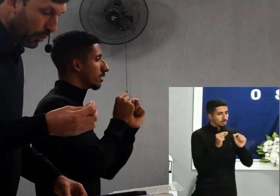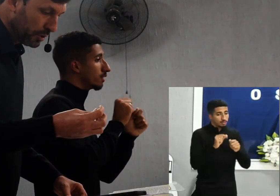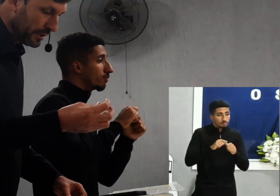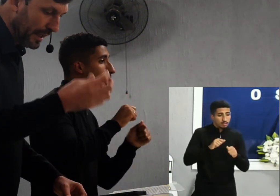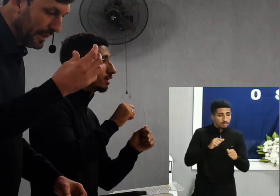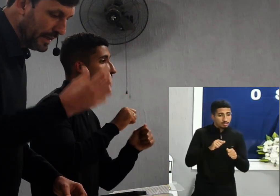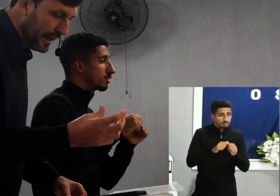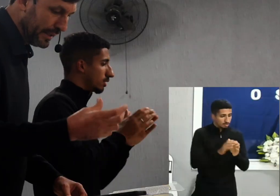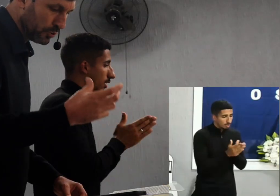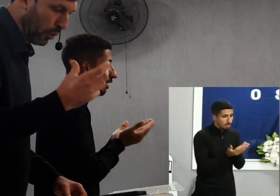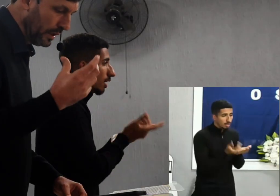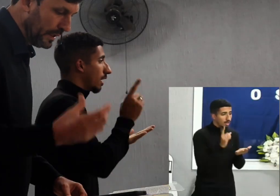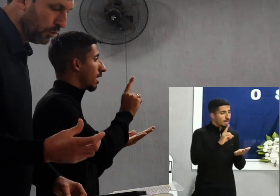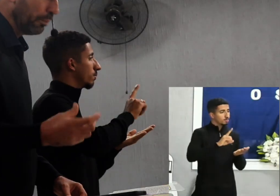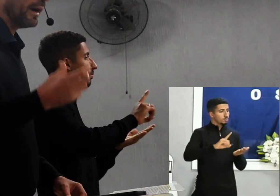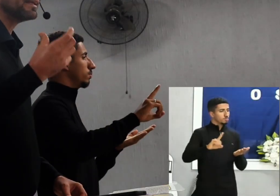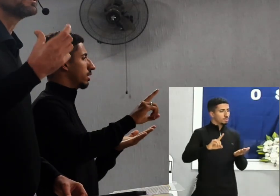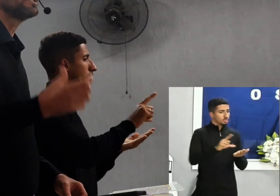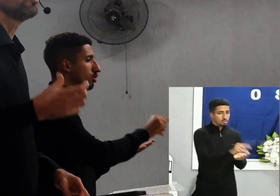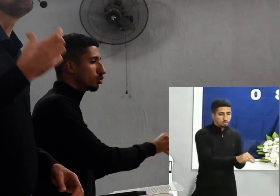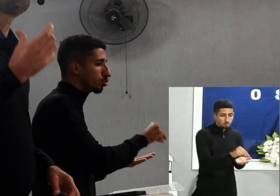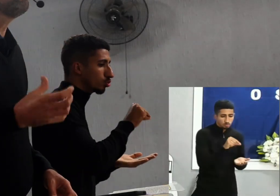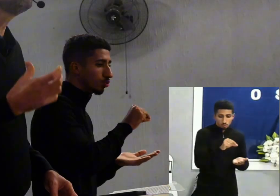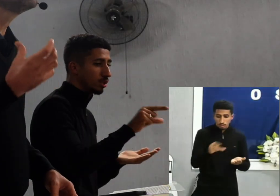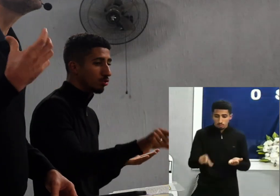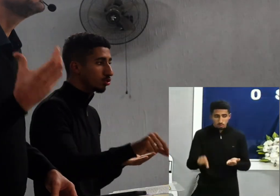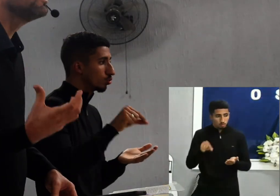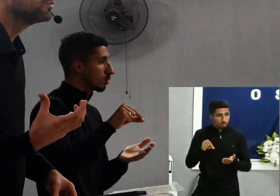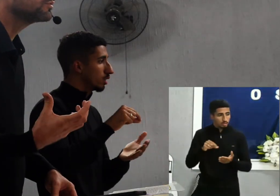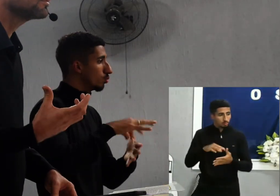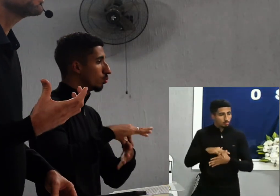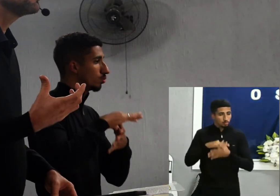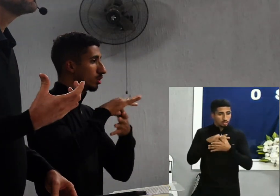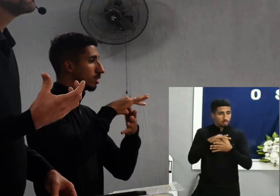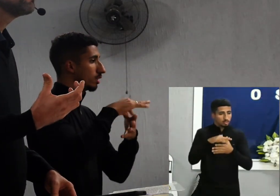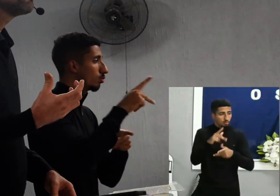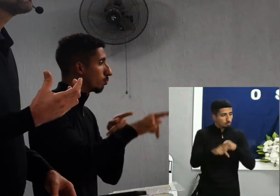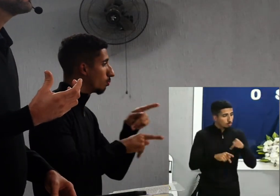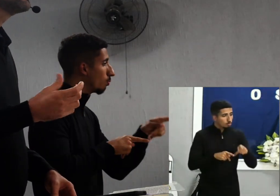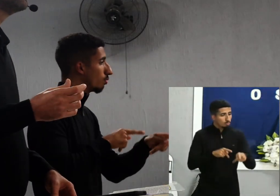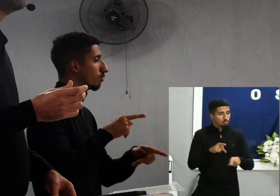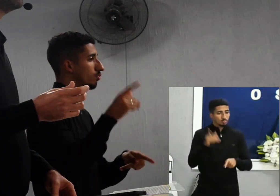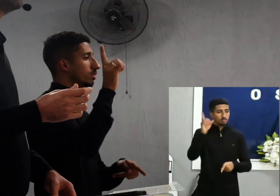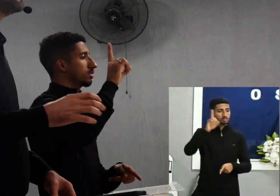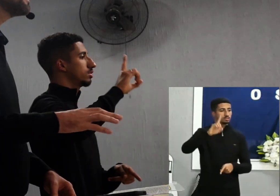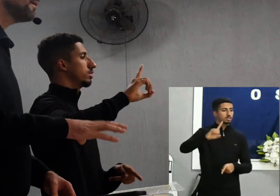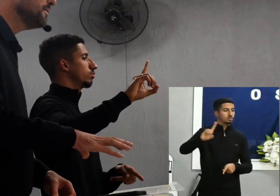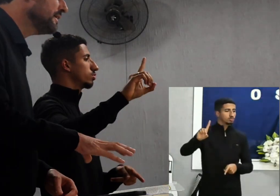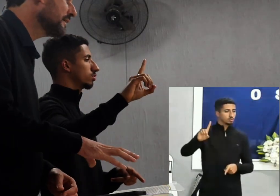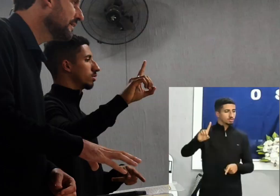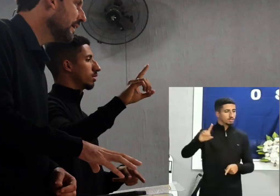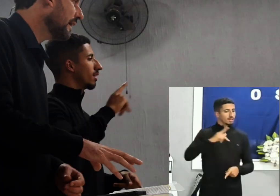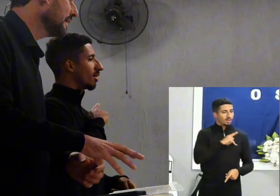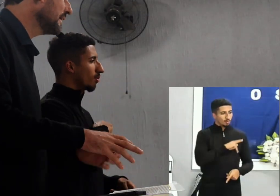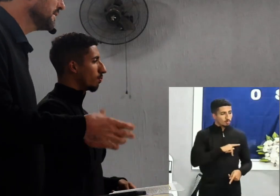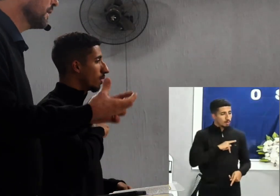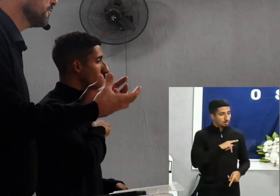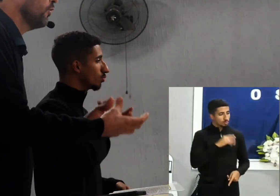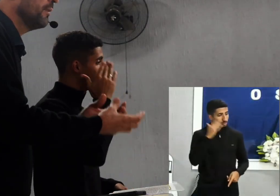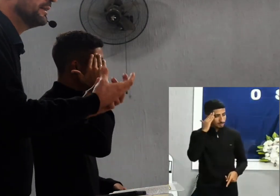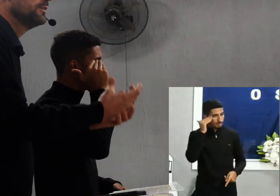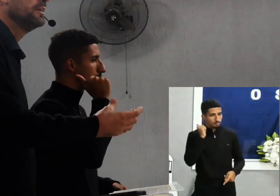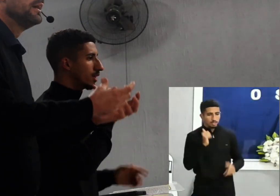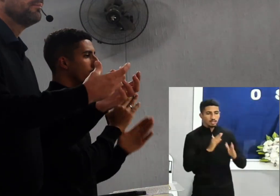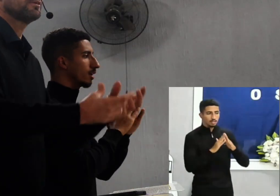sabedoria, os teria escolhido para ser o povo de Deus? E ele sabia que aquela igreja